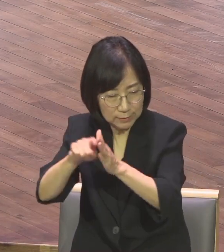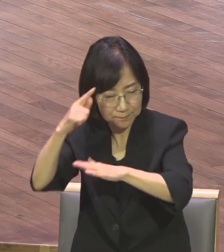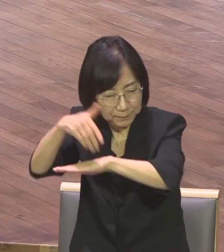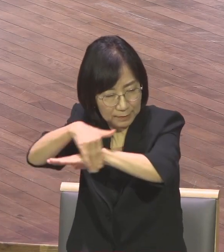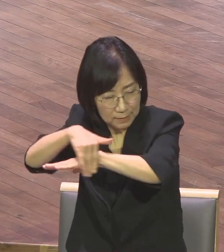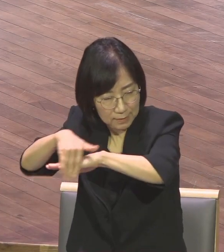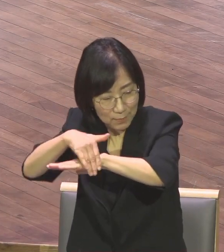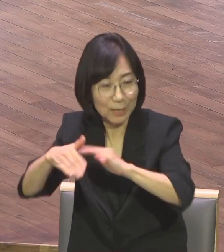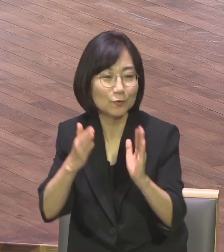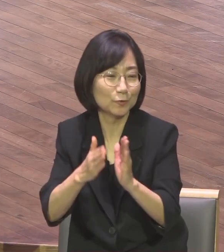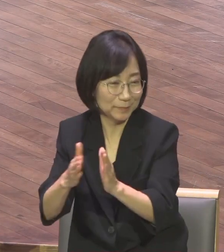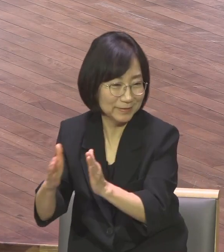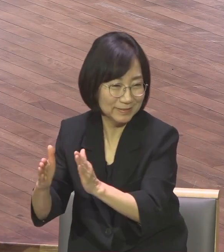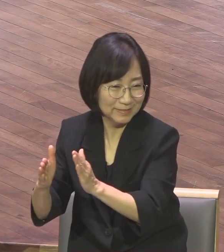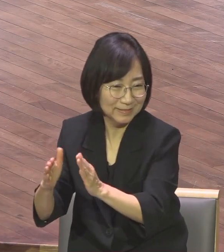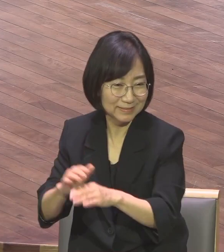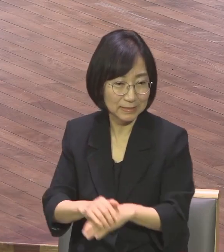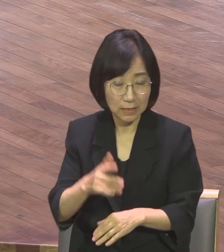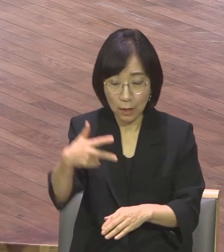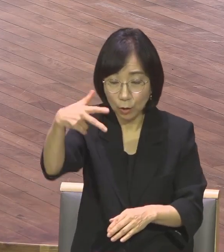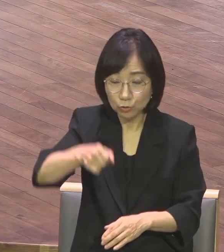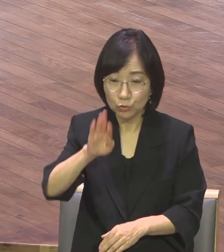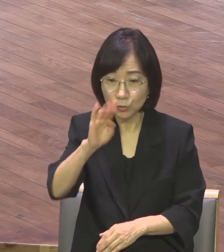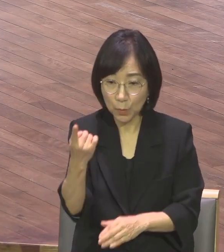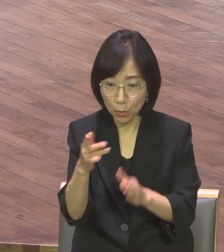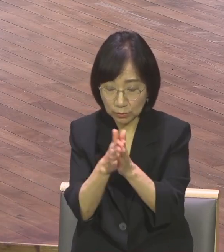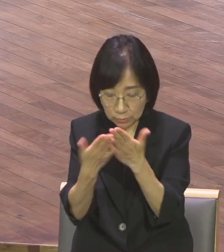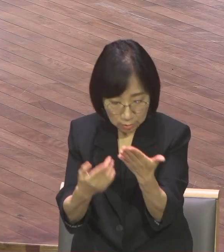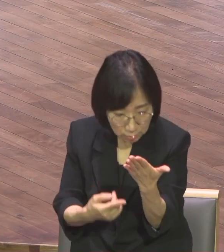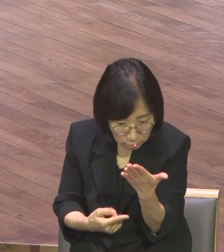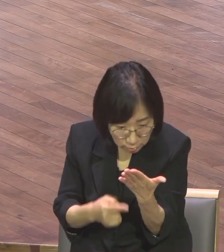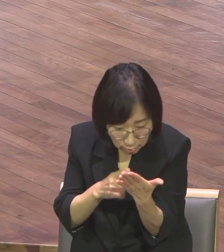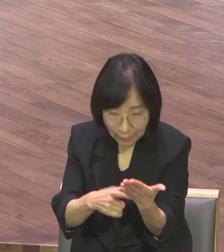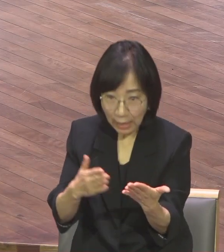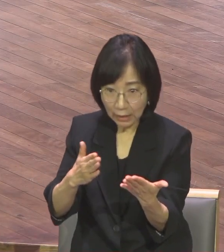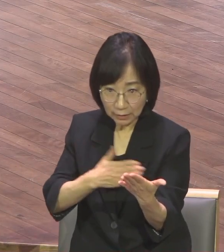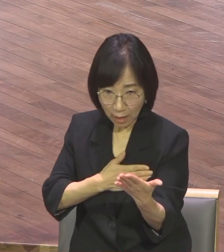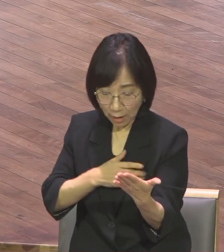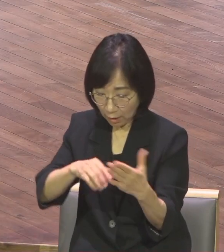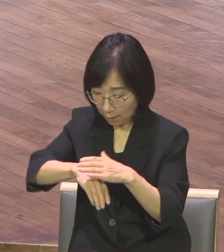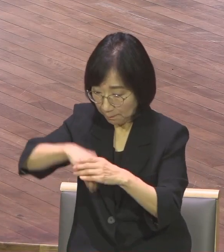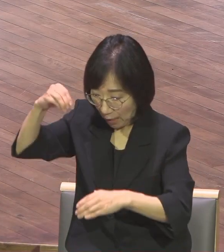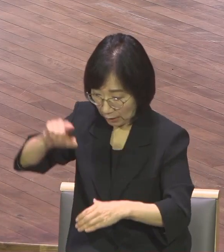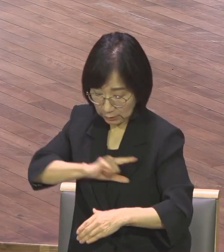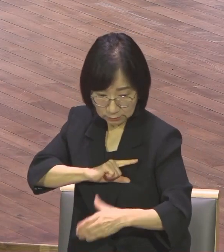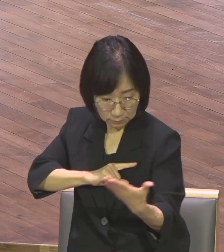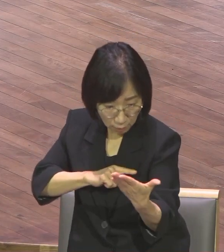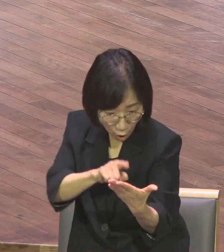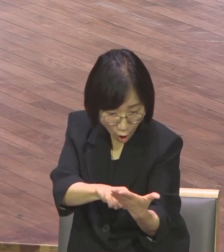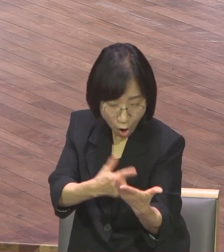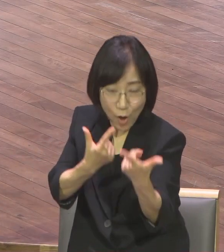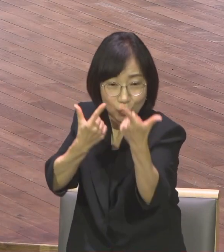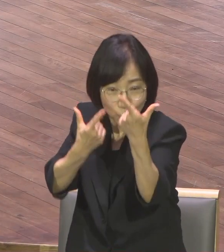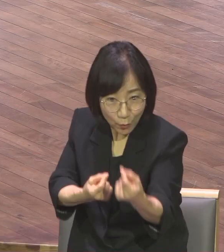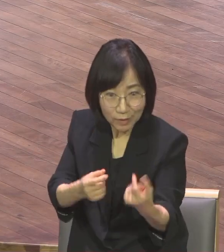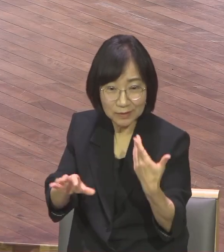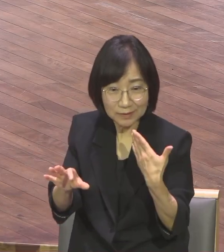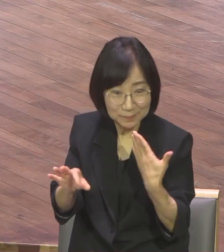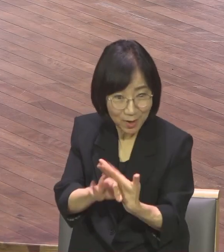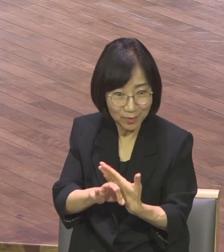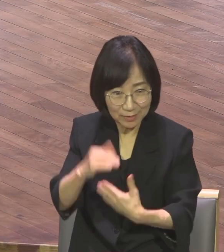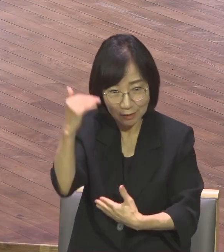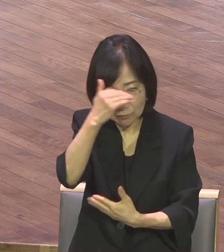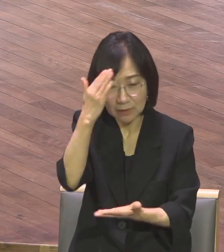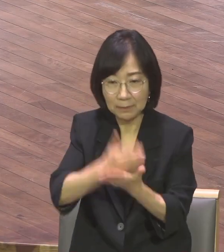것입니다. 주부 통해서 나오는 공지를 여러분 잘 보시고 해당 국가의 제비를 뽑은 성도님들은 구경하지 마시고